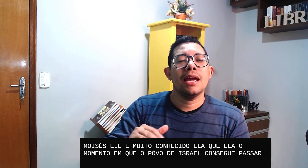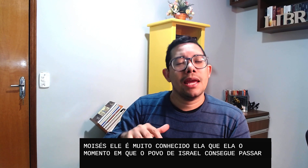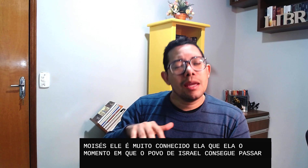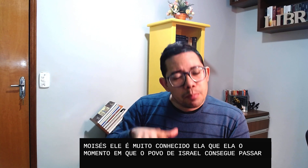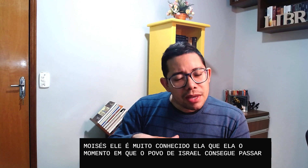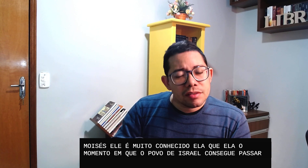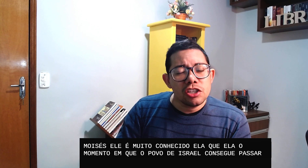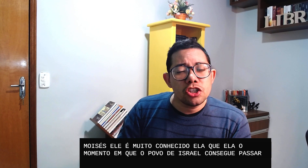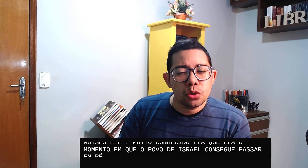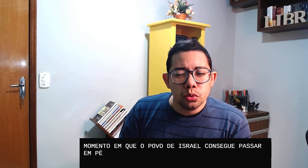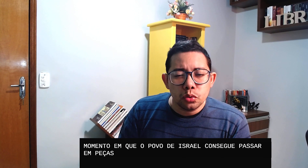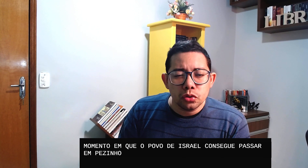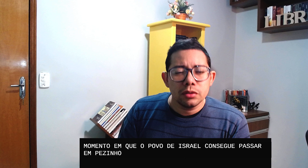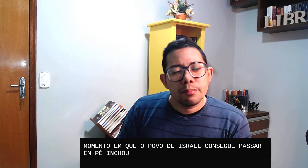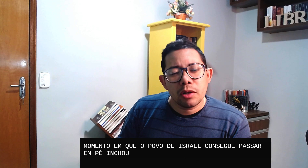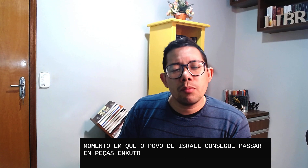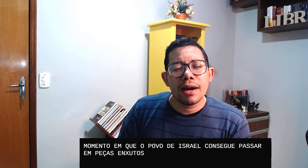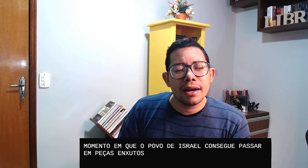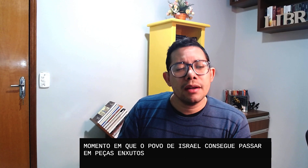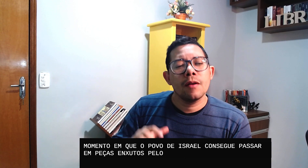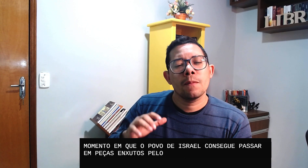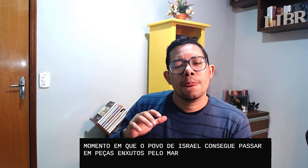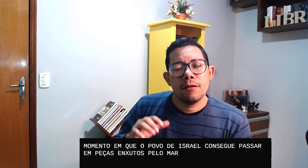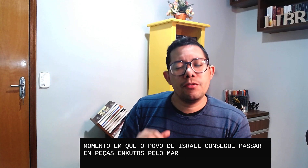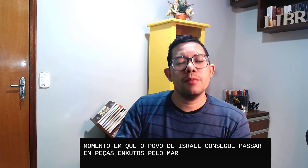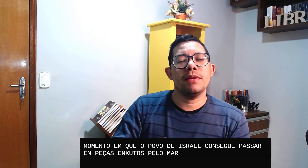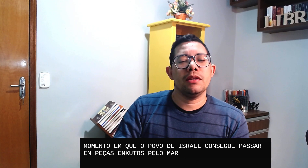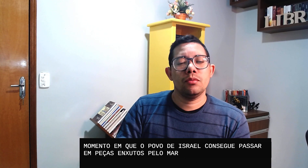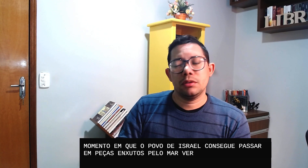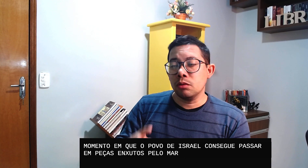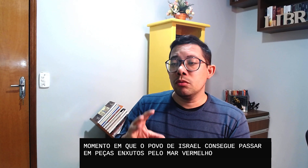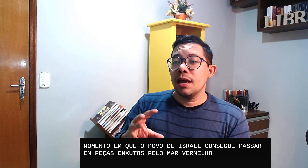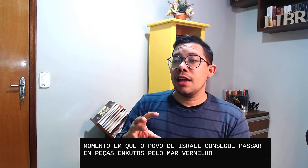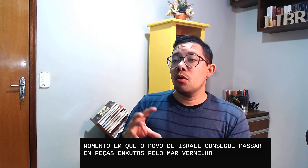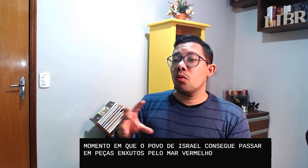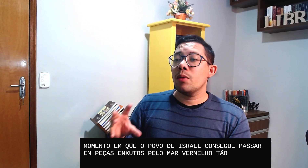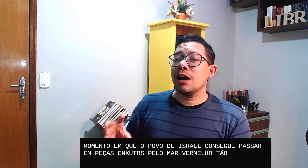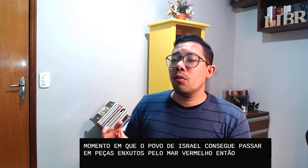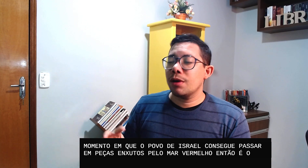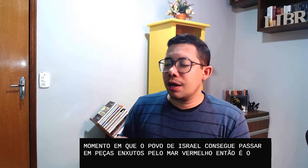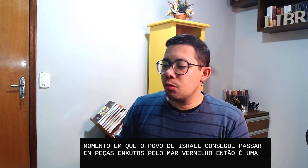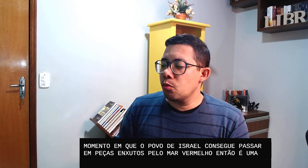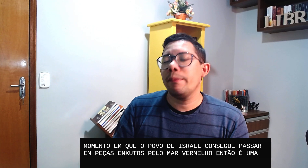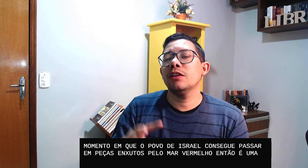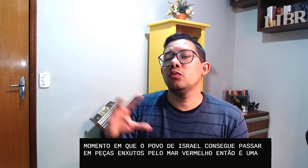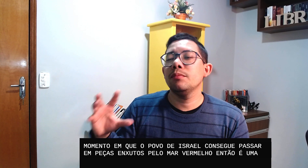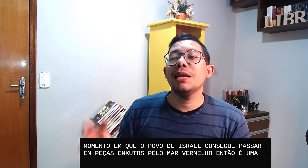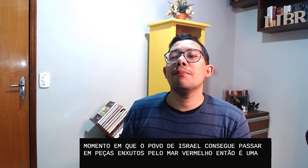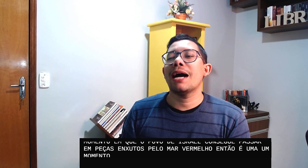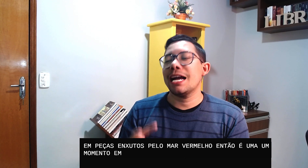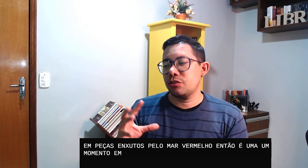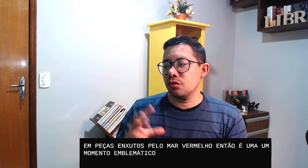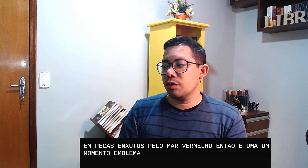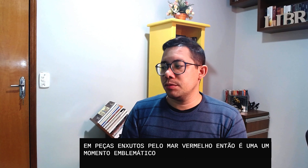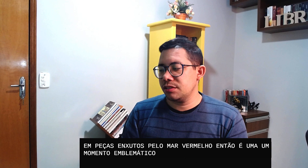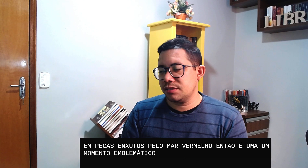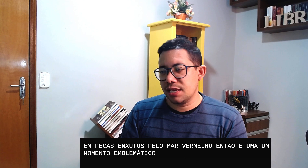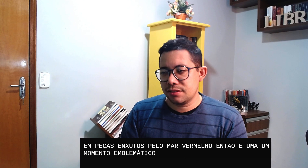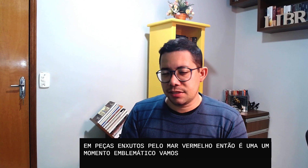em pés enxutos pelo Mar Vermelho. Então, é um momento emblemático, vamos dizer assim.